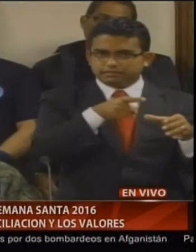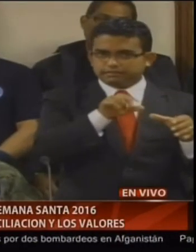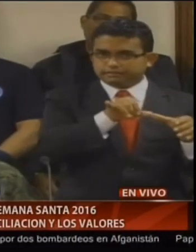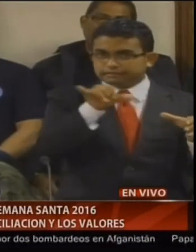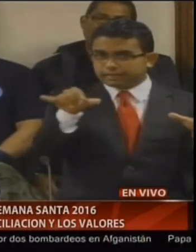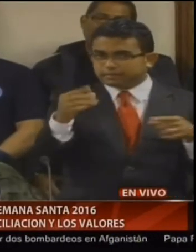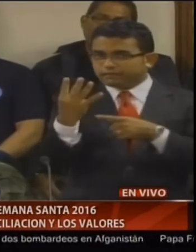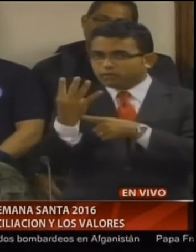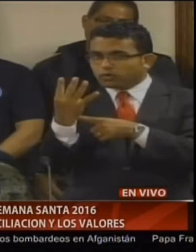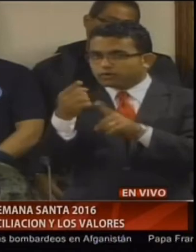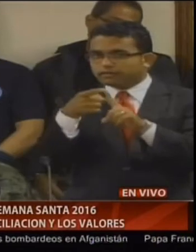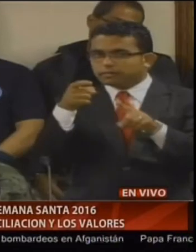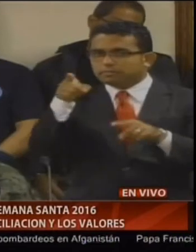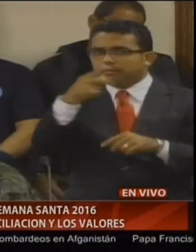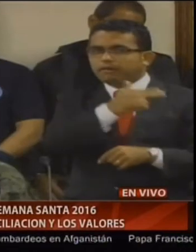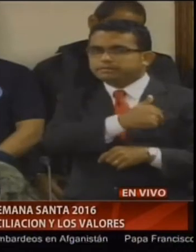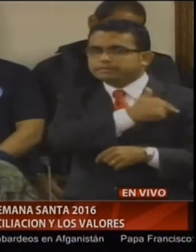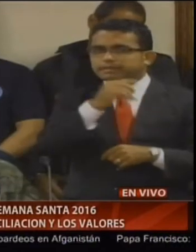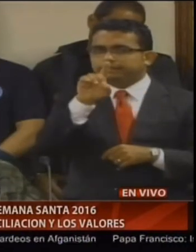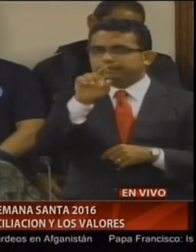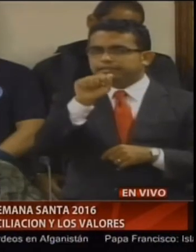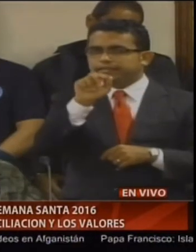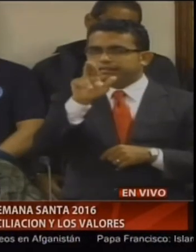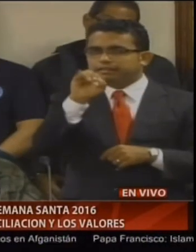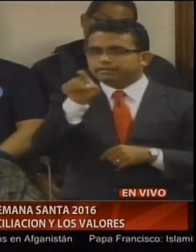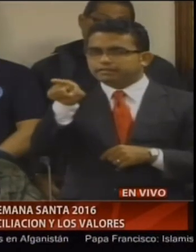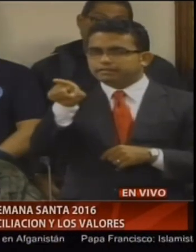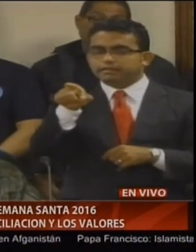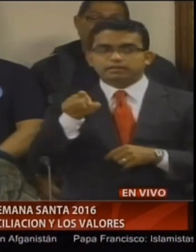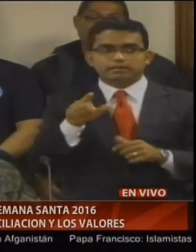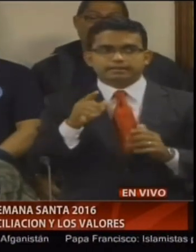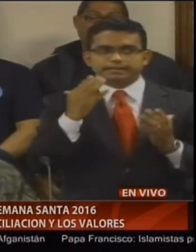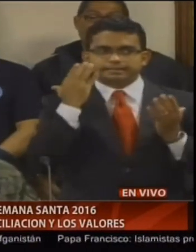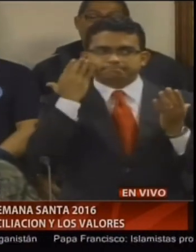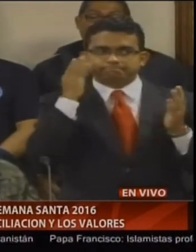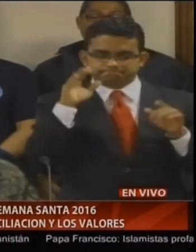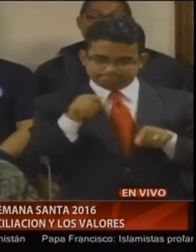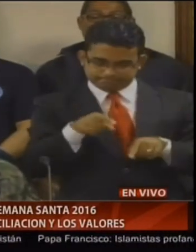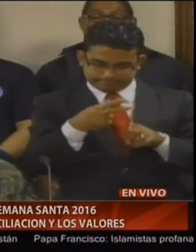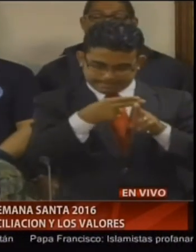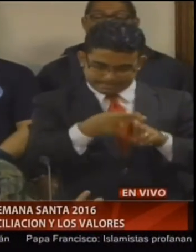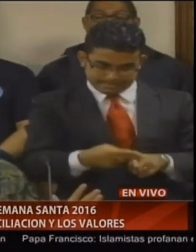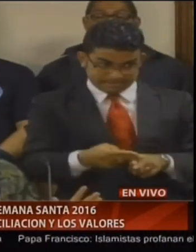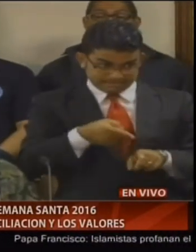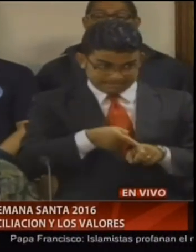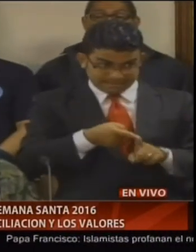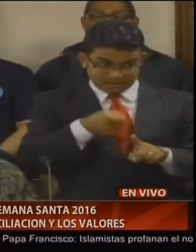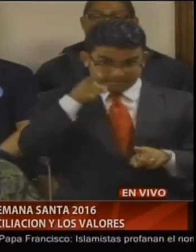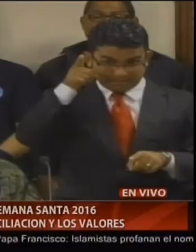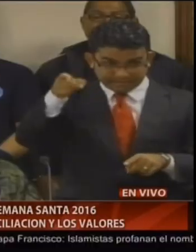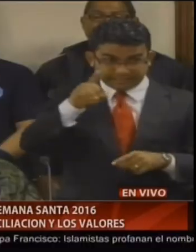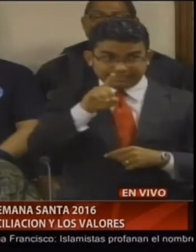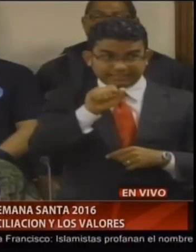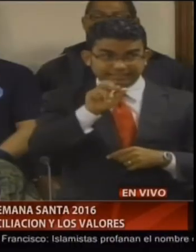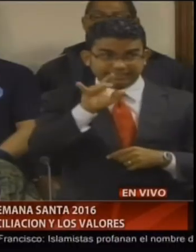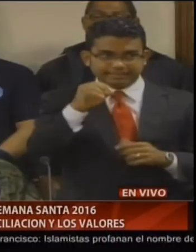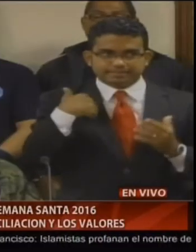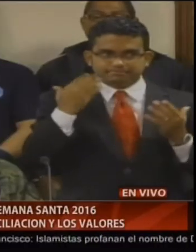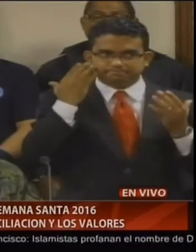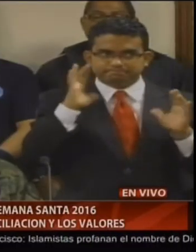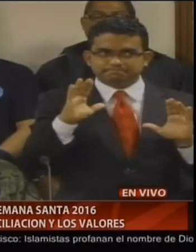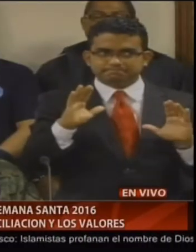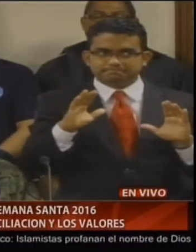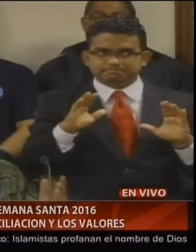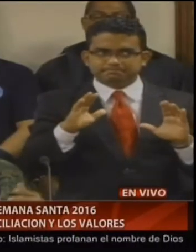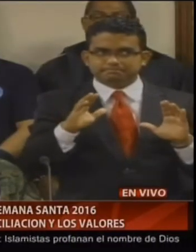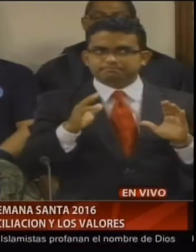Darío? Están los nombres. Lo que yo no te podría decir si están incluidas en ese sentido, porque nosotros no contabilizamos